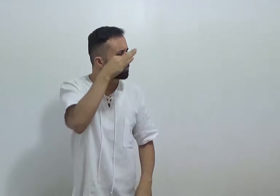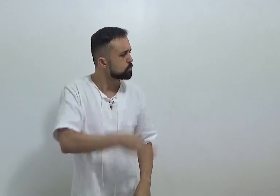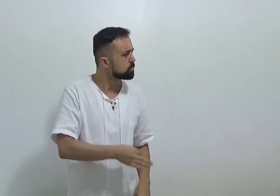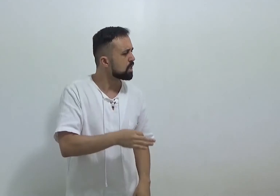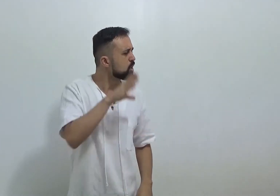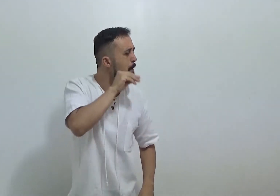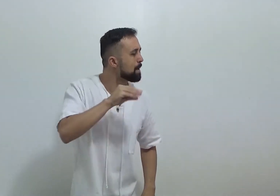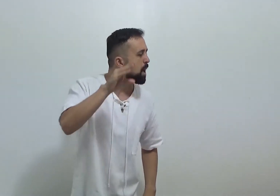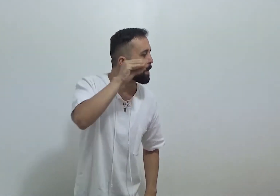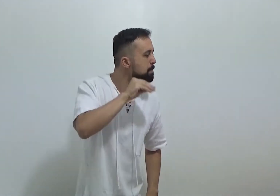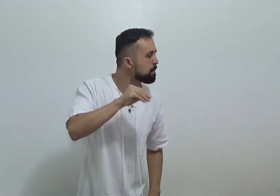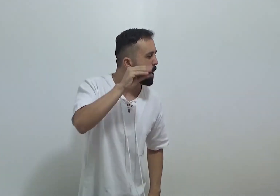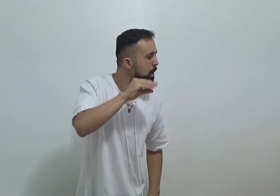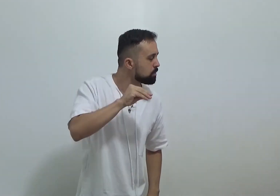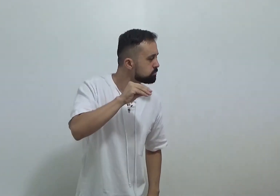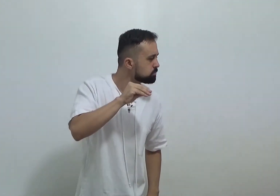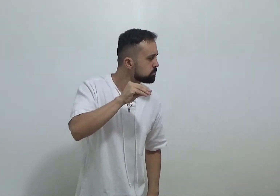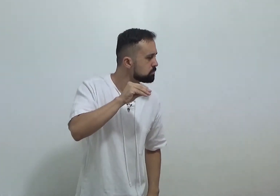Numa comparação,